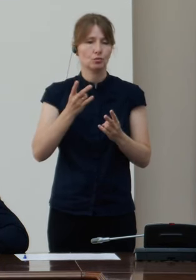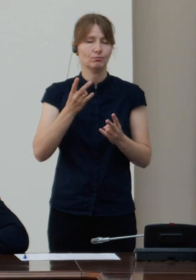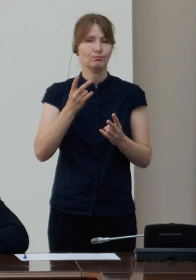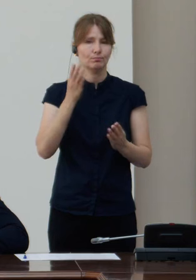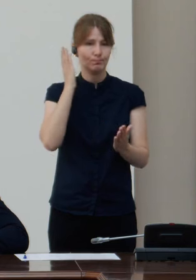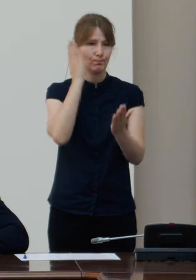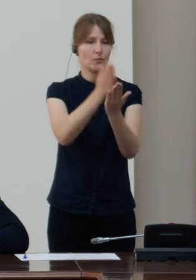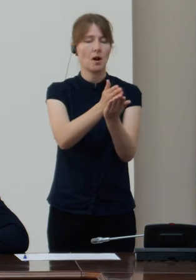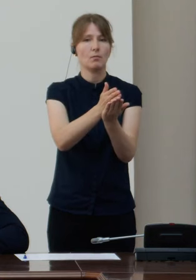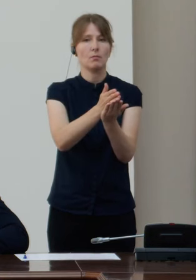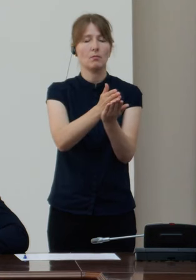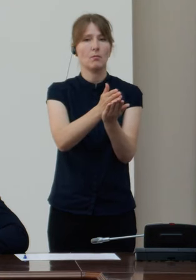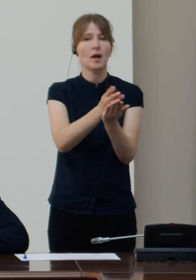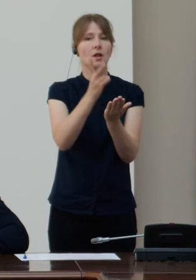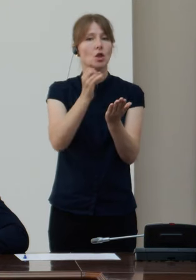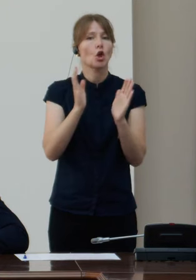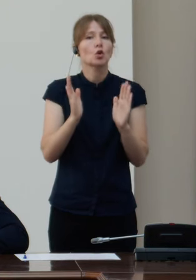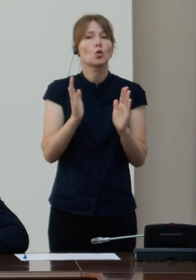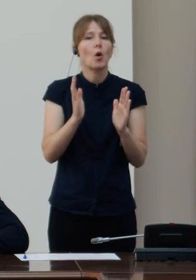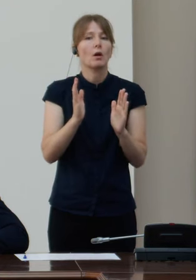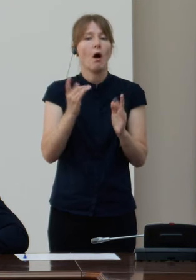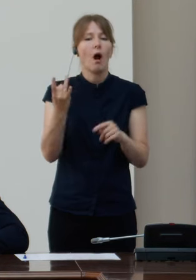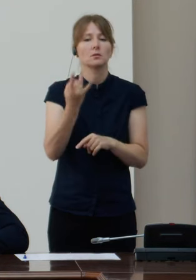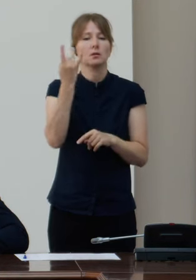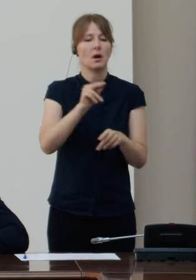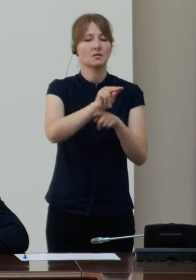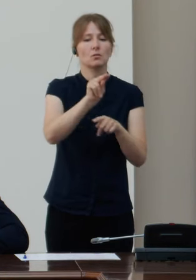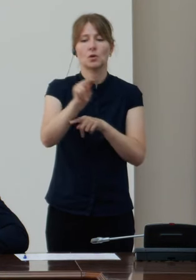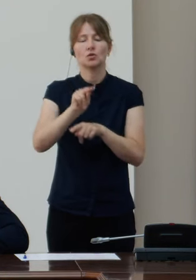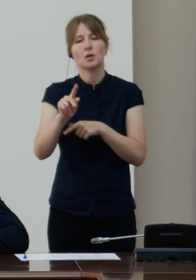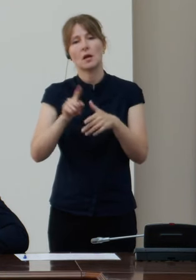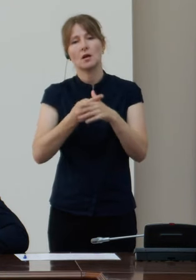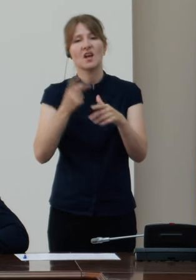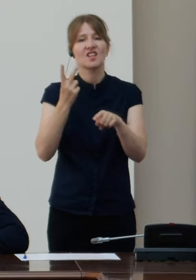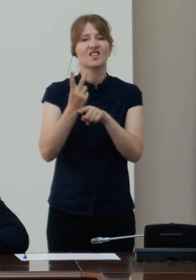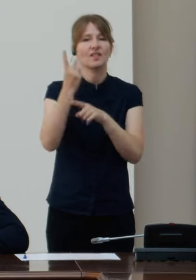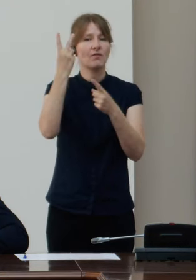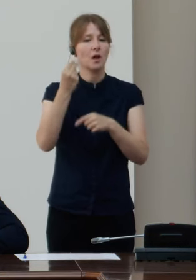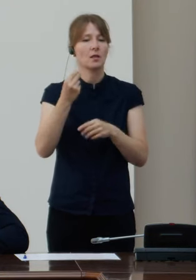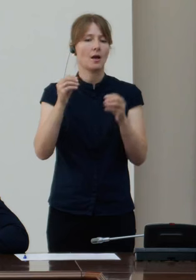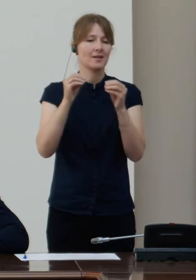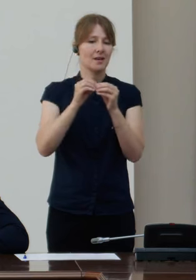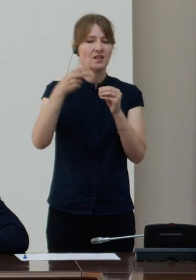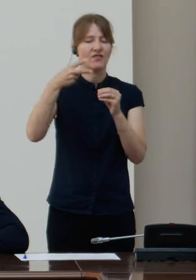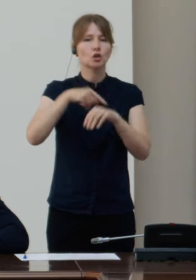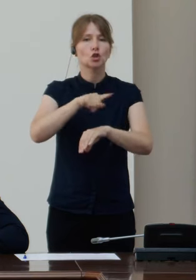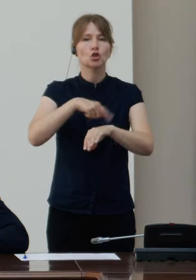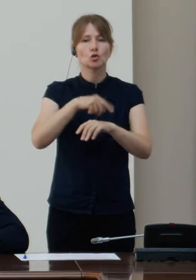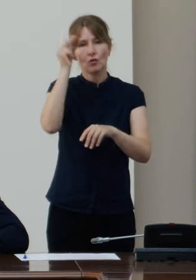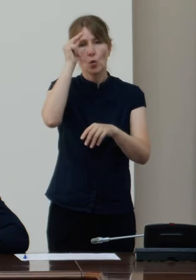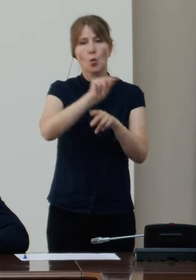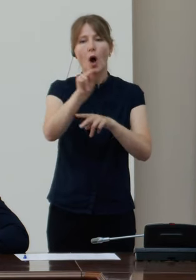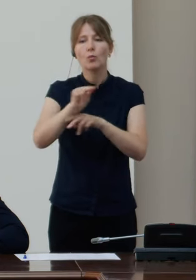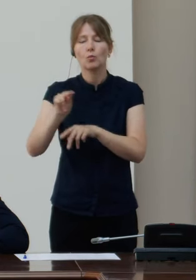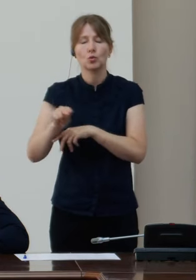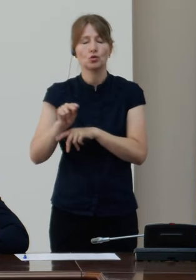impact. Impactul nu se asigură doar printr-o sesiune de instruire sau două sesiuni sau 80 de ore de instruire. Impactul este ceea